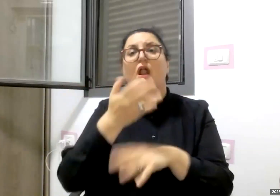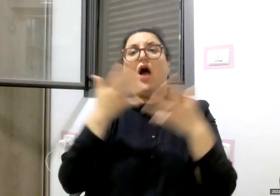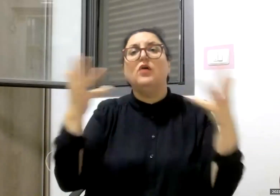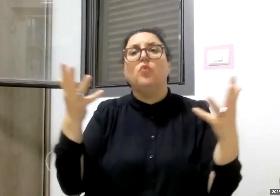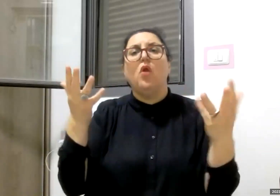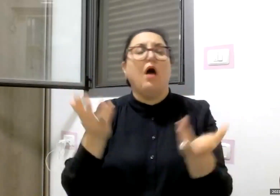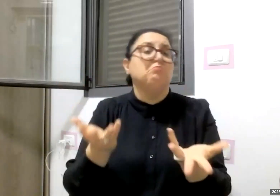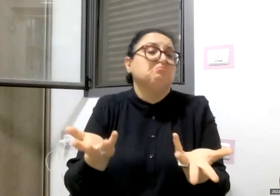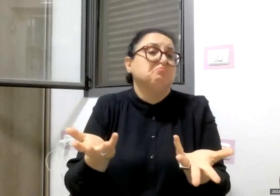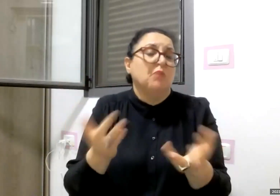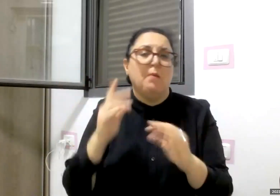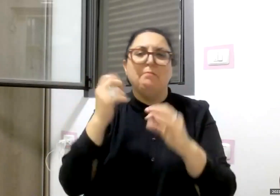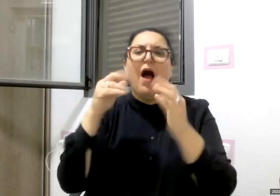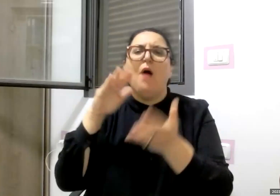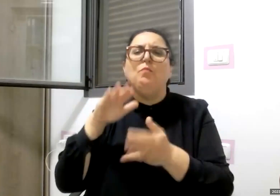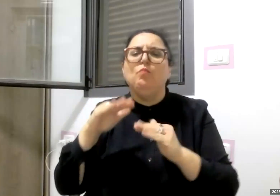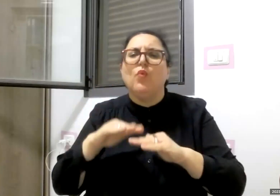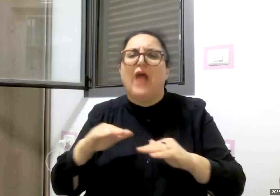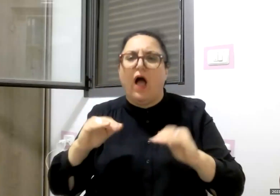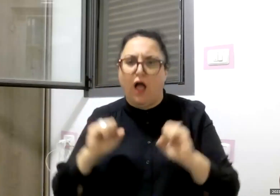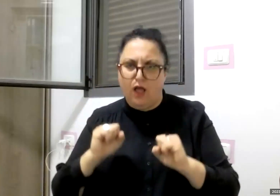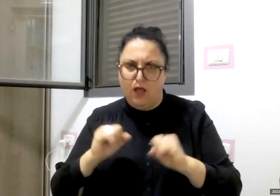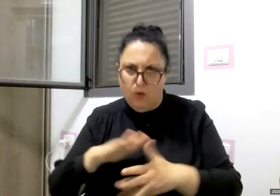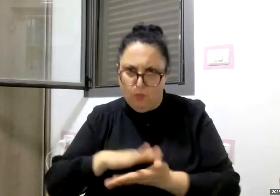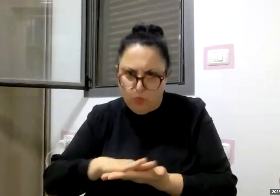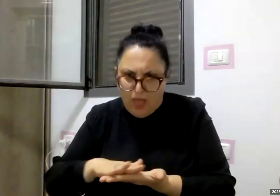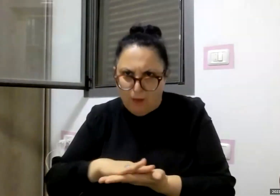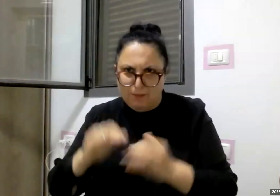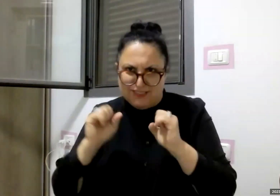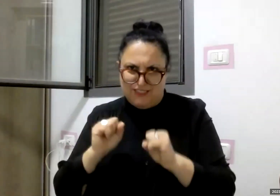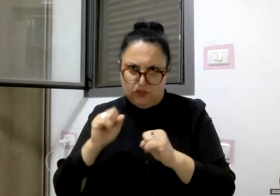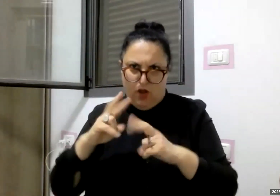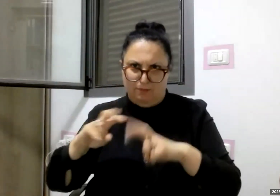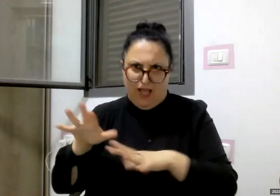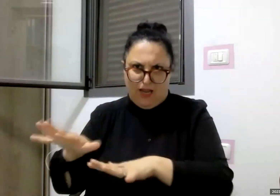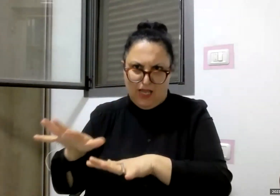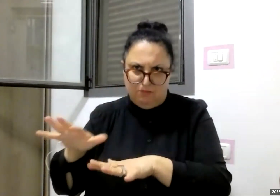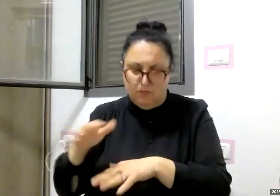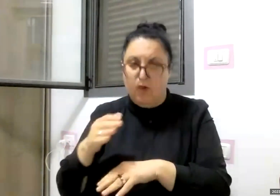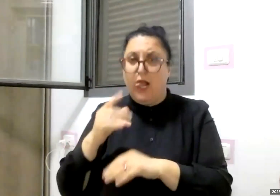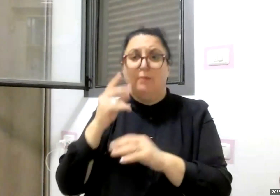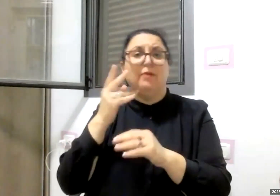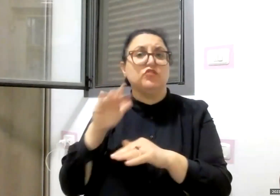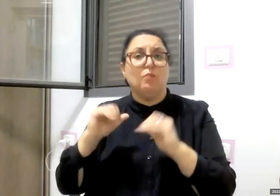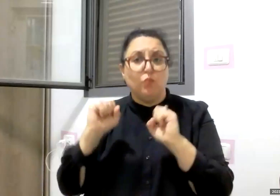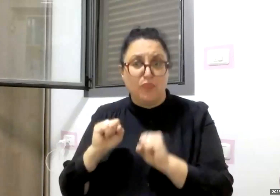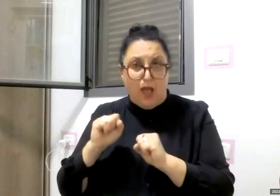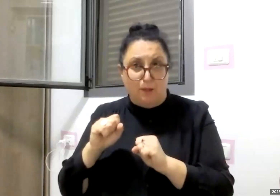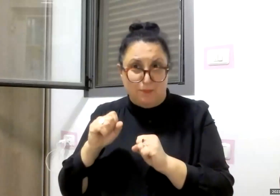השאלה הגדולה היא בעצם מה מונח בבסיס של המחקרים האלה מה